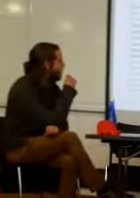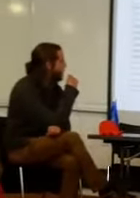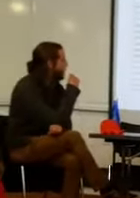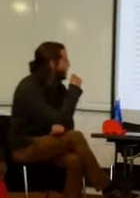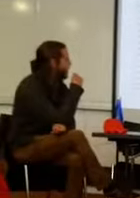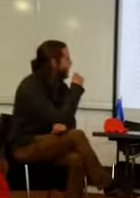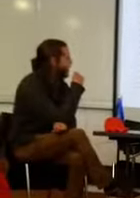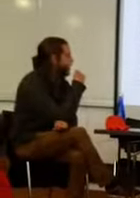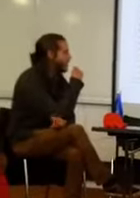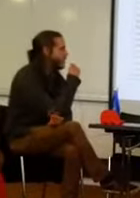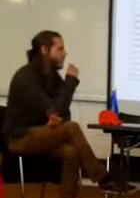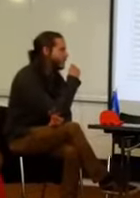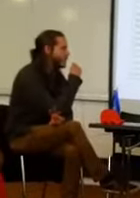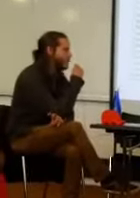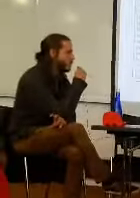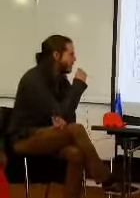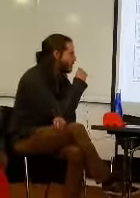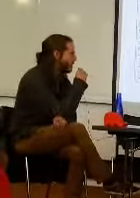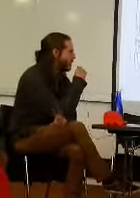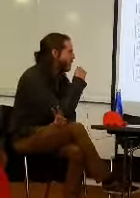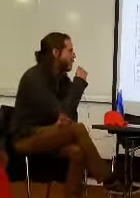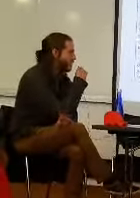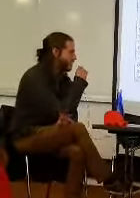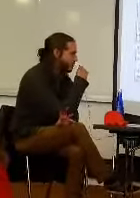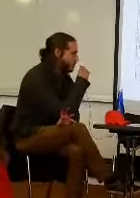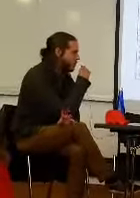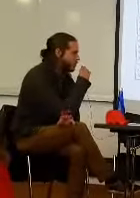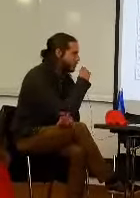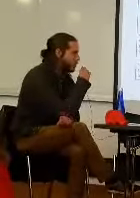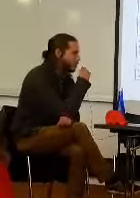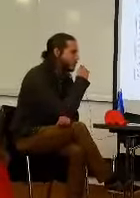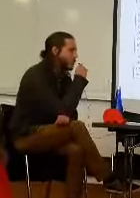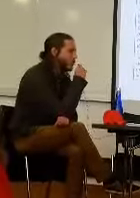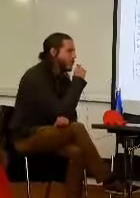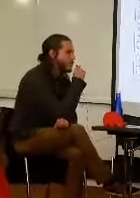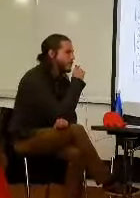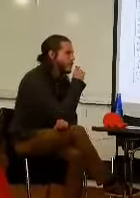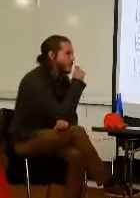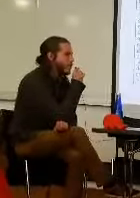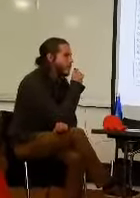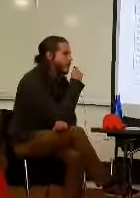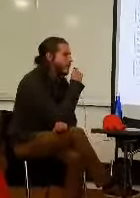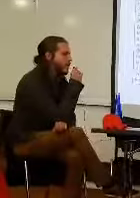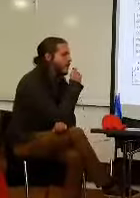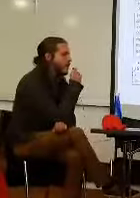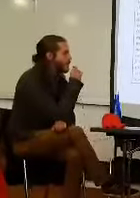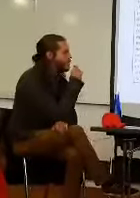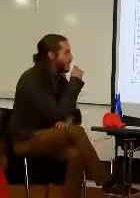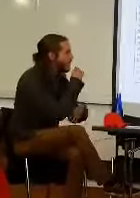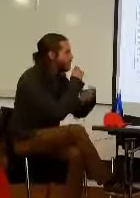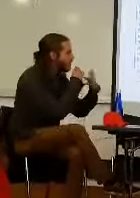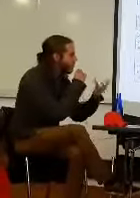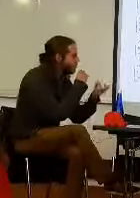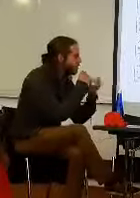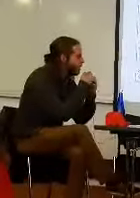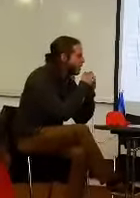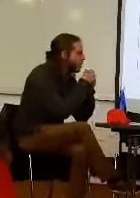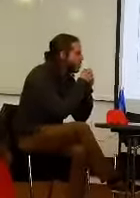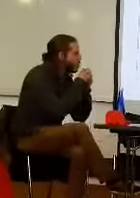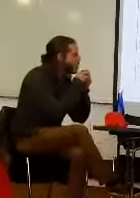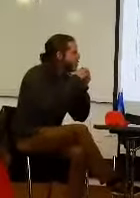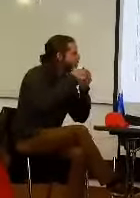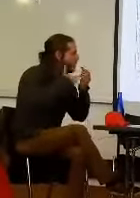discapacidad y de organizaciones que se dedican a la defensa de los derechos de personas con discapacidad. En esas ideas, mi pregunta